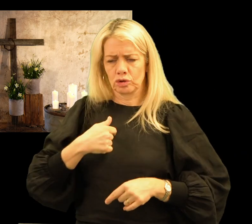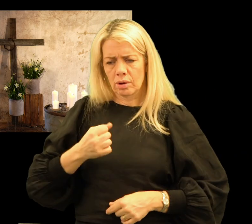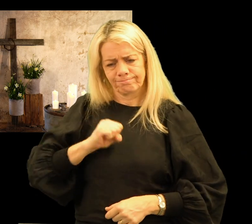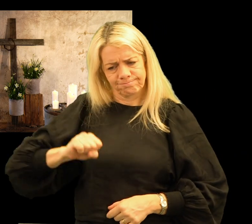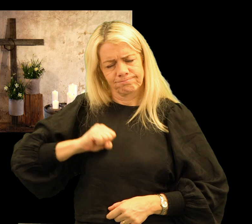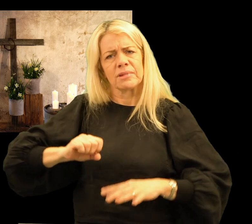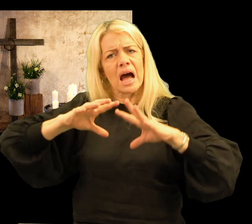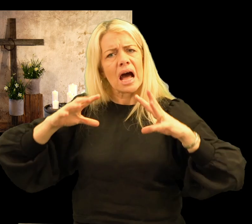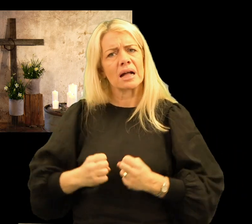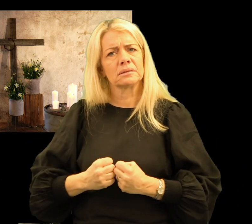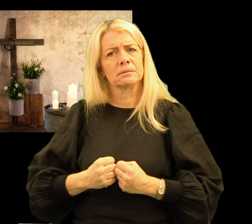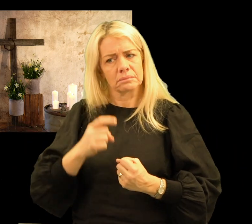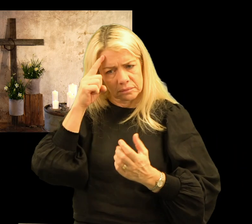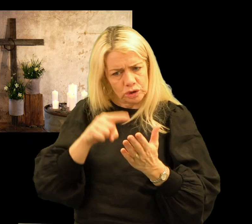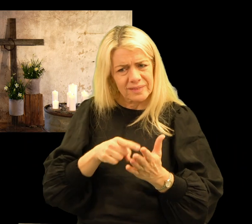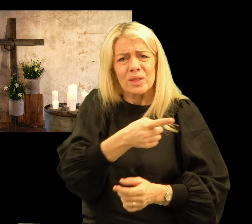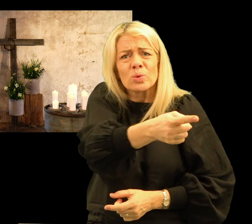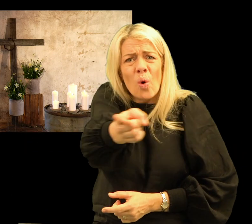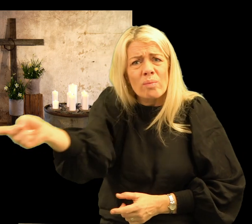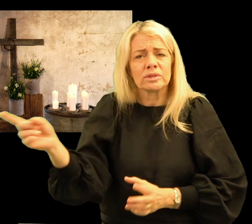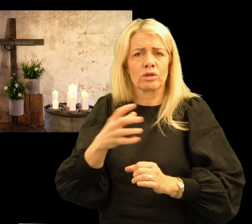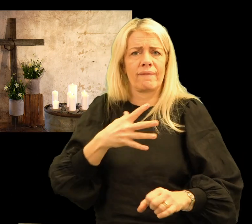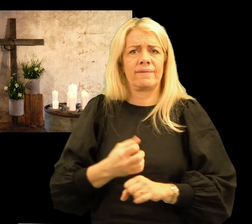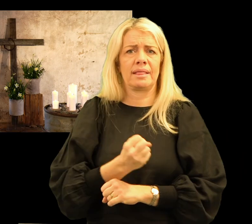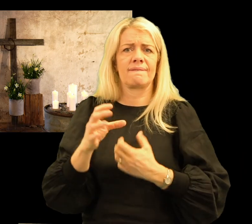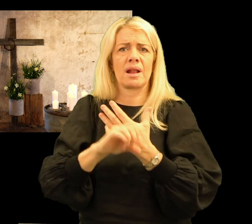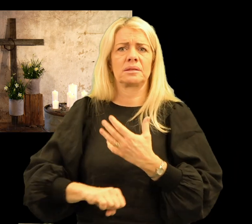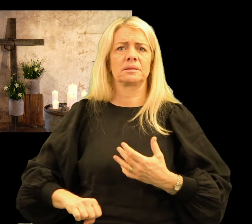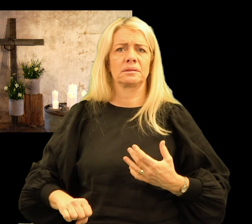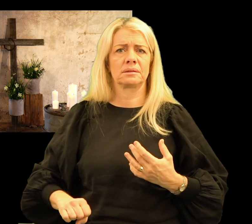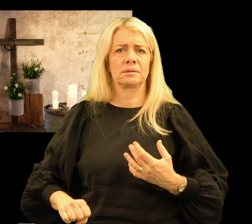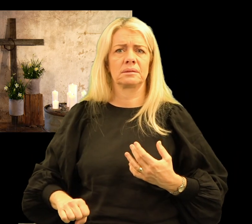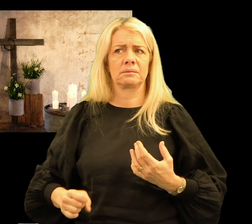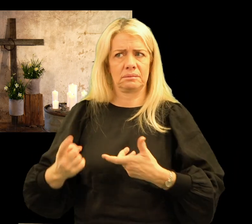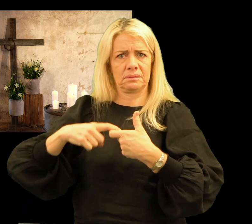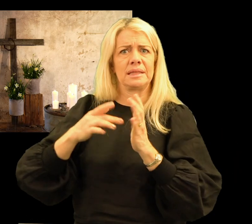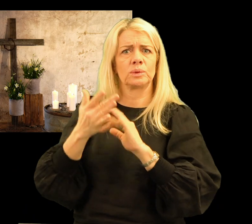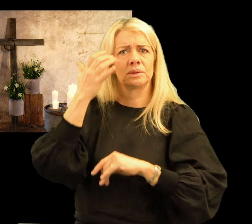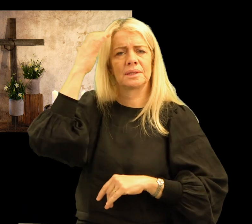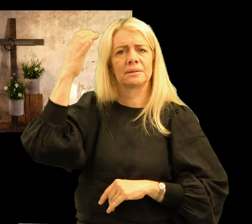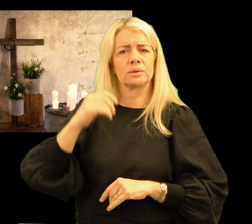jag uthärdar allt för att också det ska vinna frälsning genom Jesus Kristus.